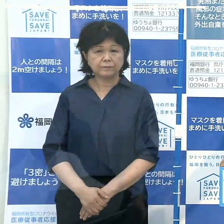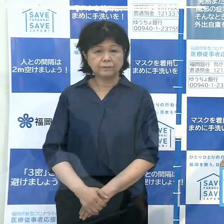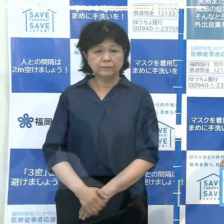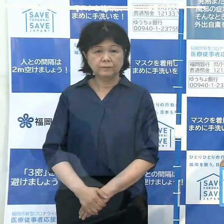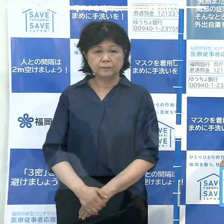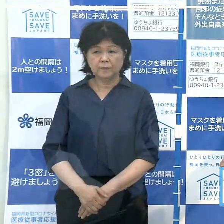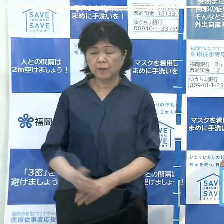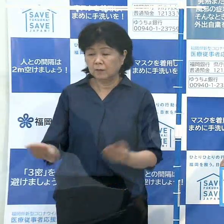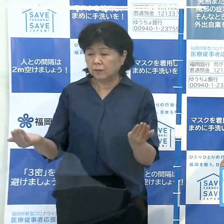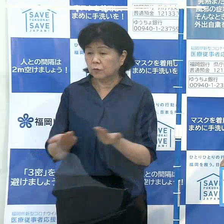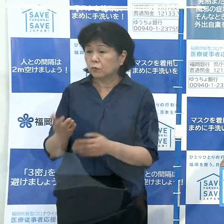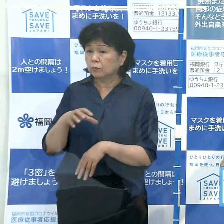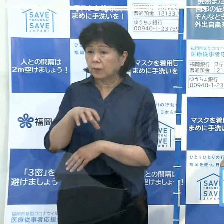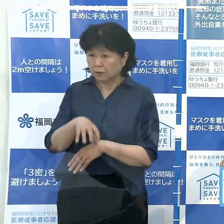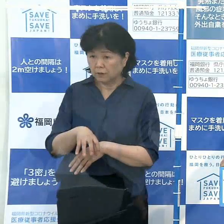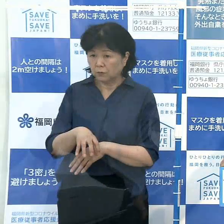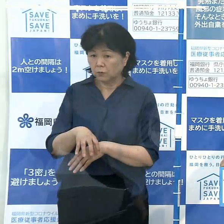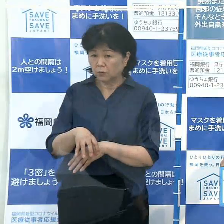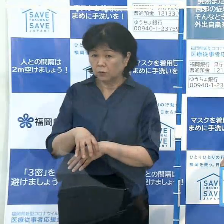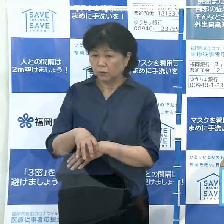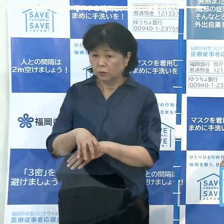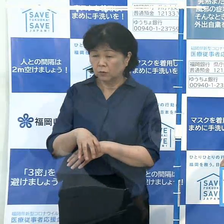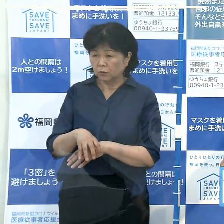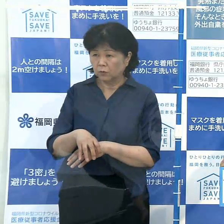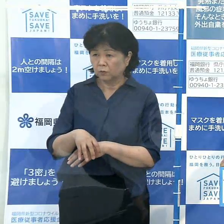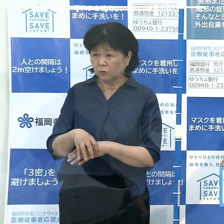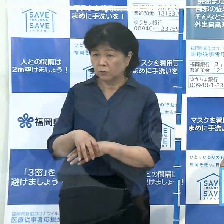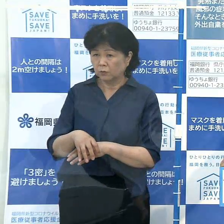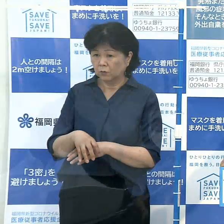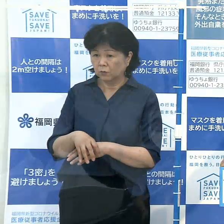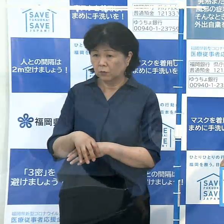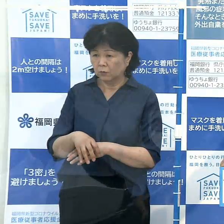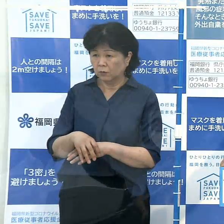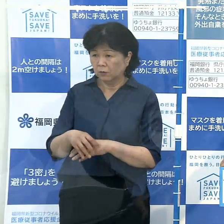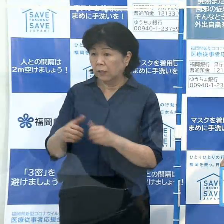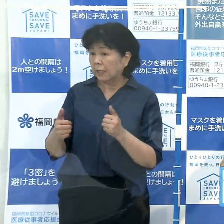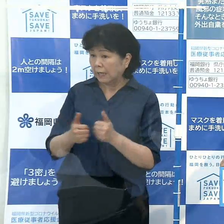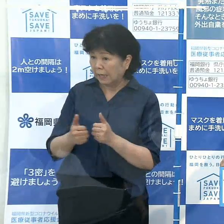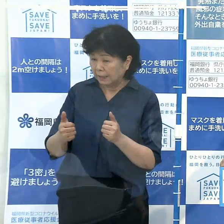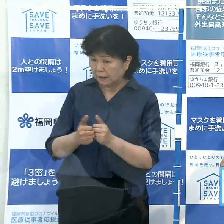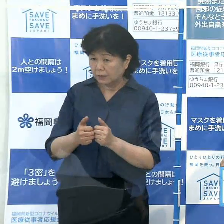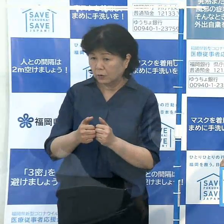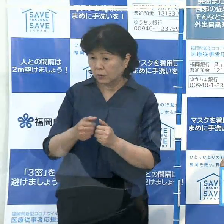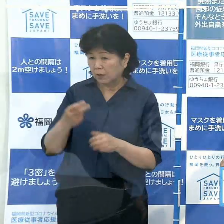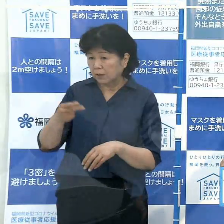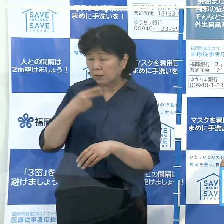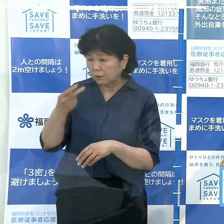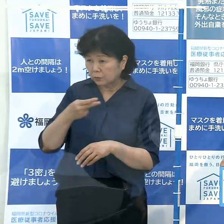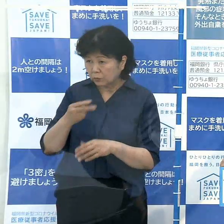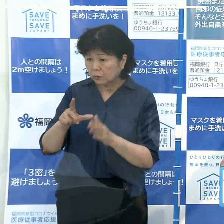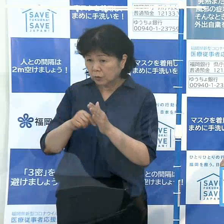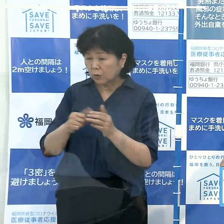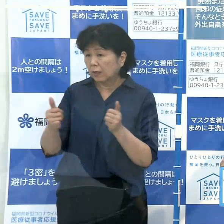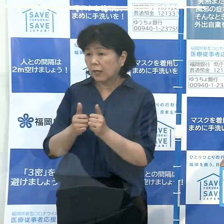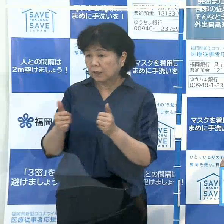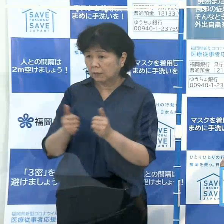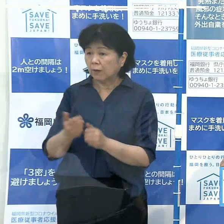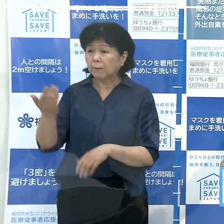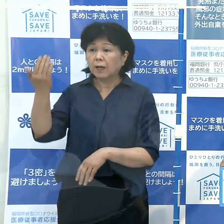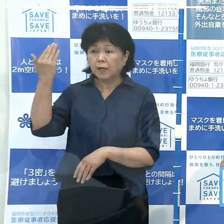いわゆる職場で の会合、飲食を共にする会合とかね、それは前は、